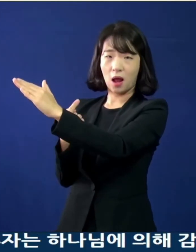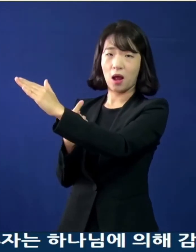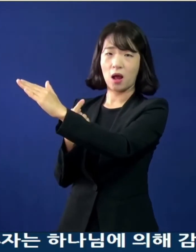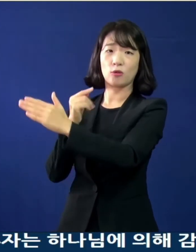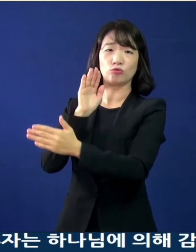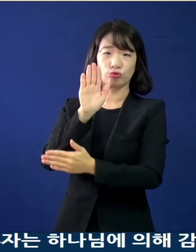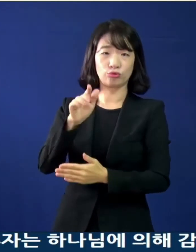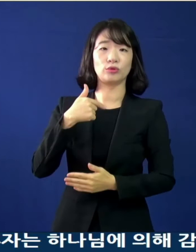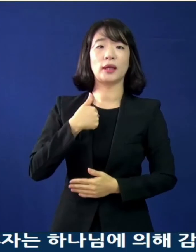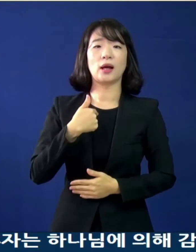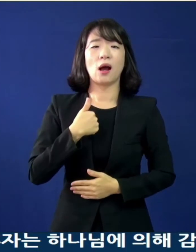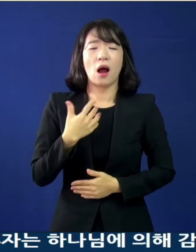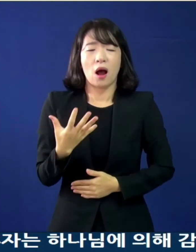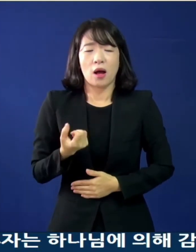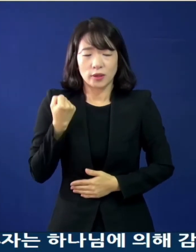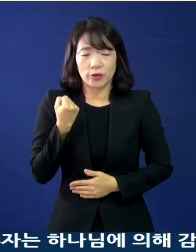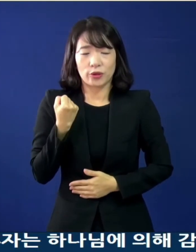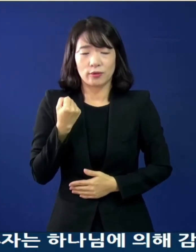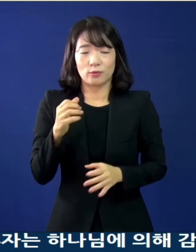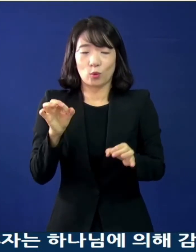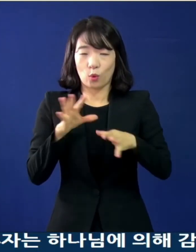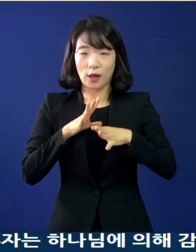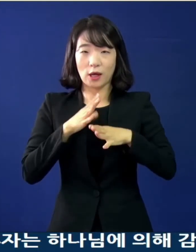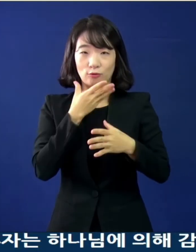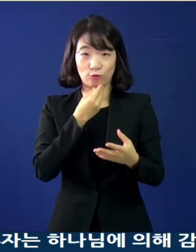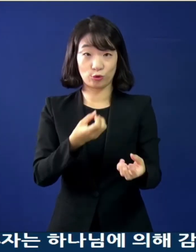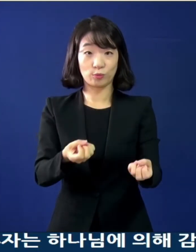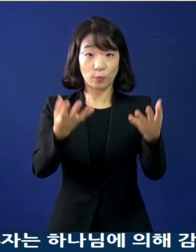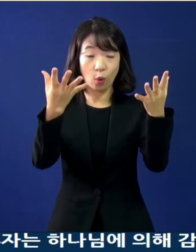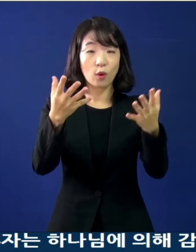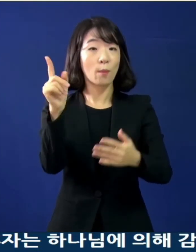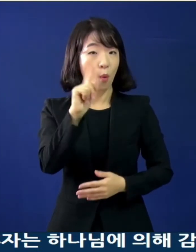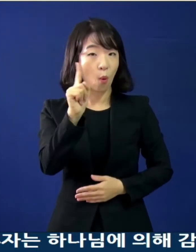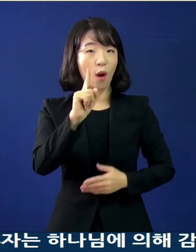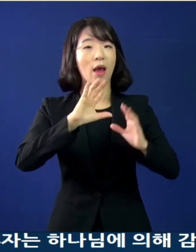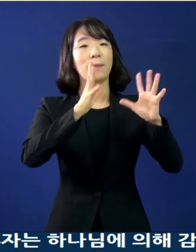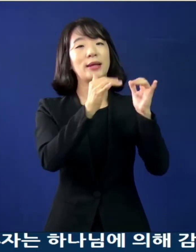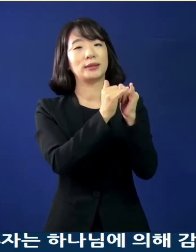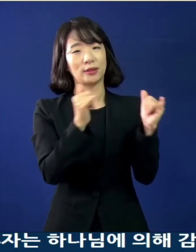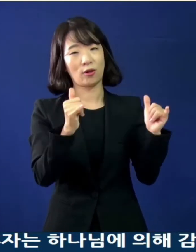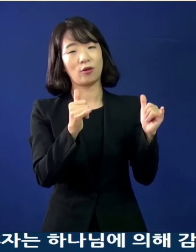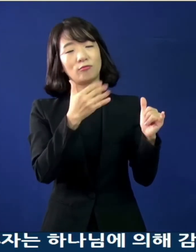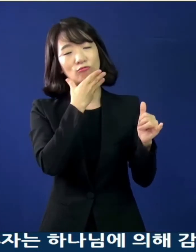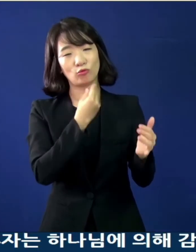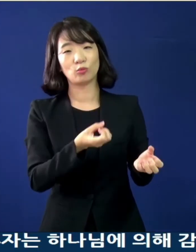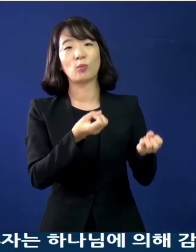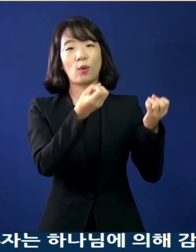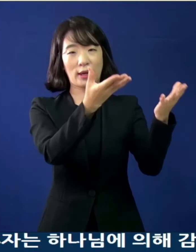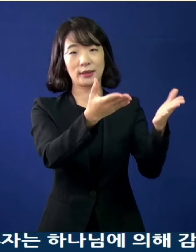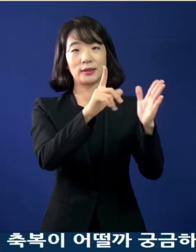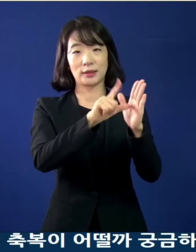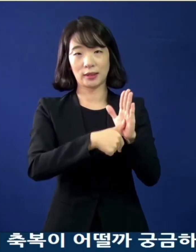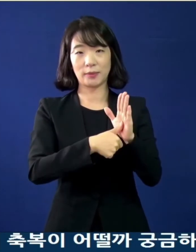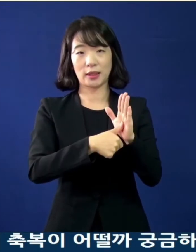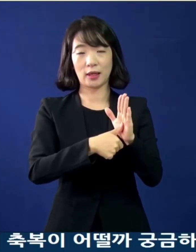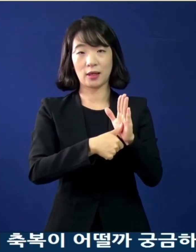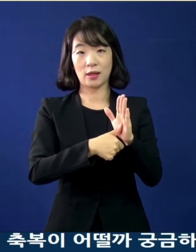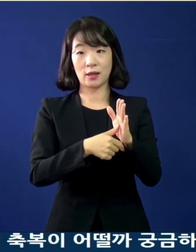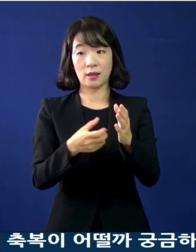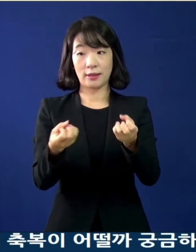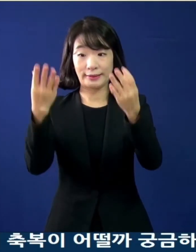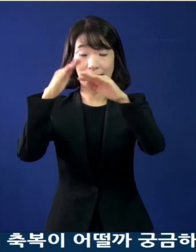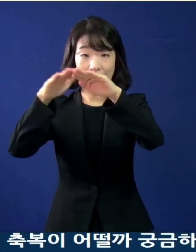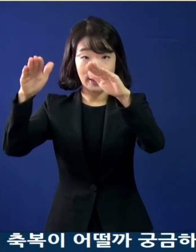얻게 되었던 놀라운 축복 중에 하나가 백성을 축복하는 권한이 생겨요. 제단의 작동